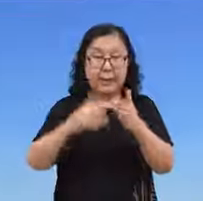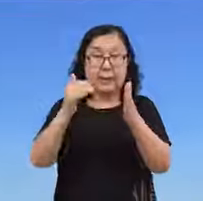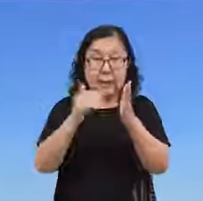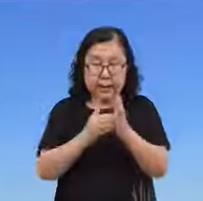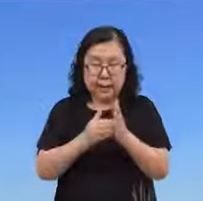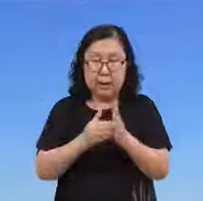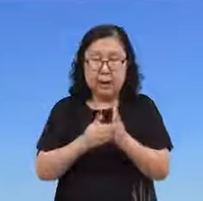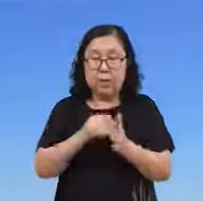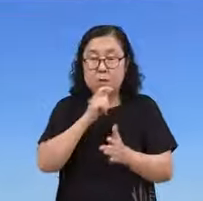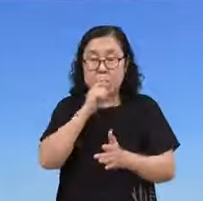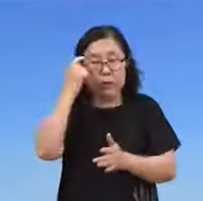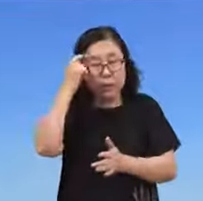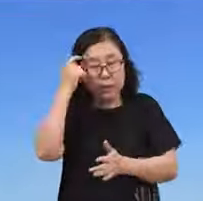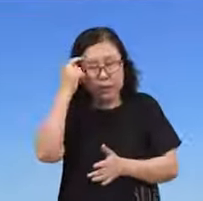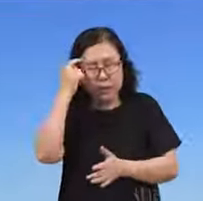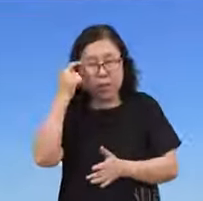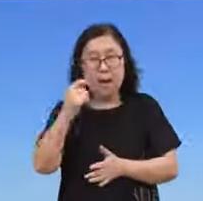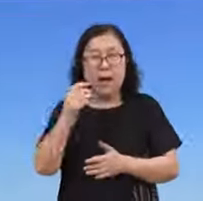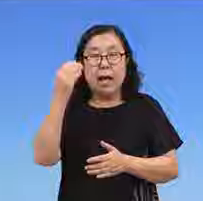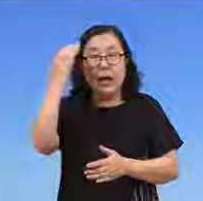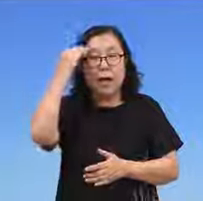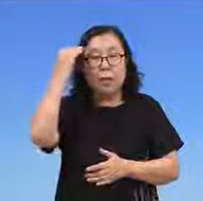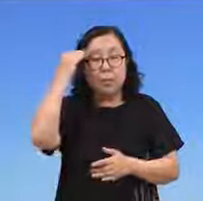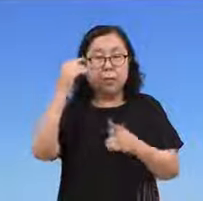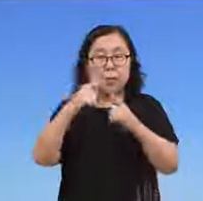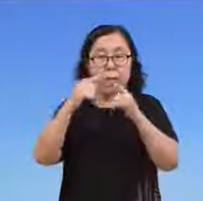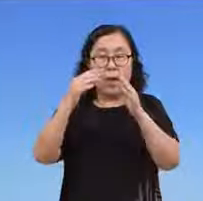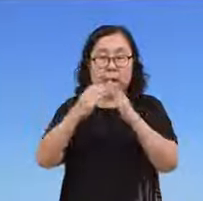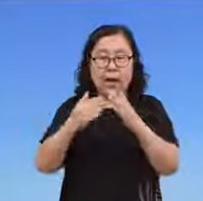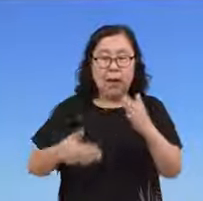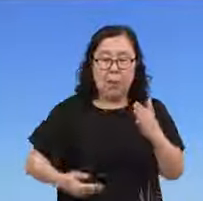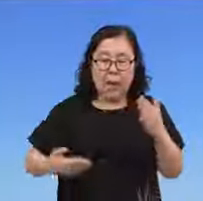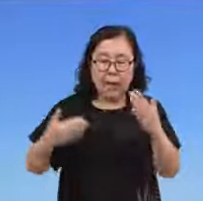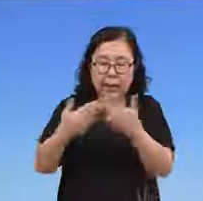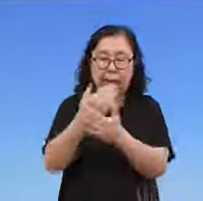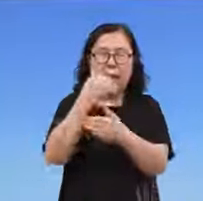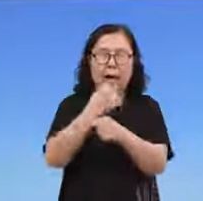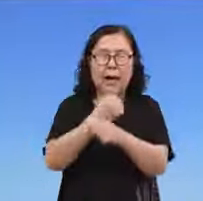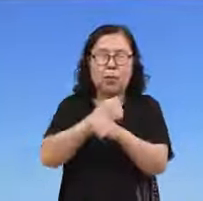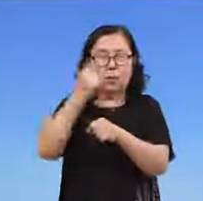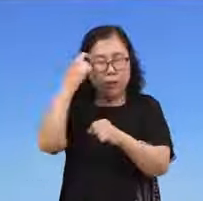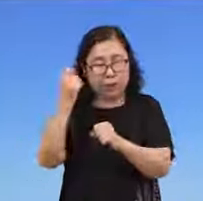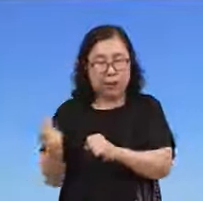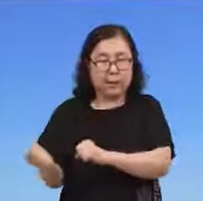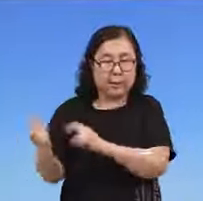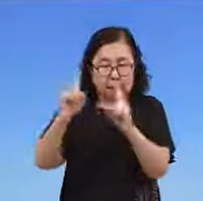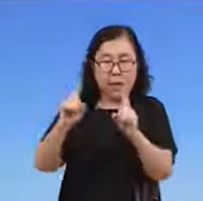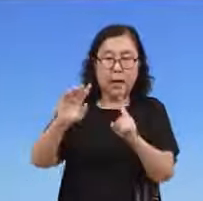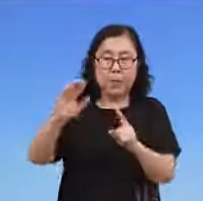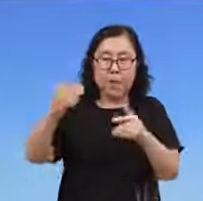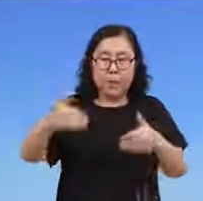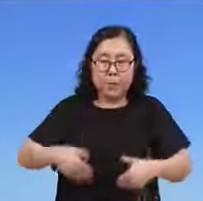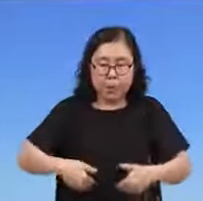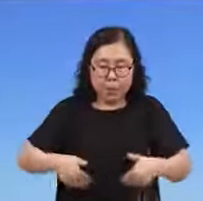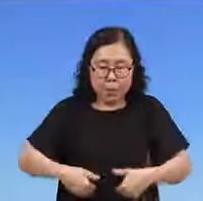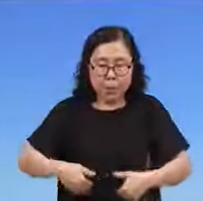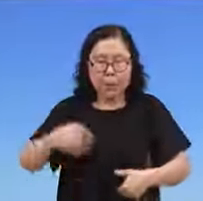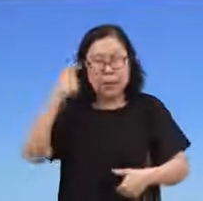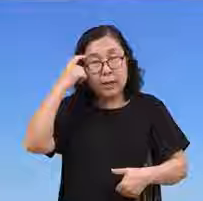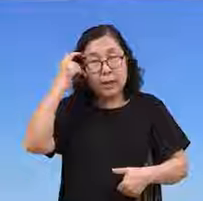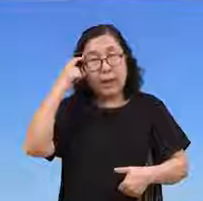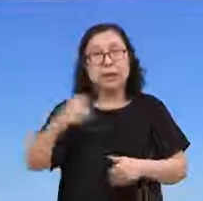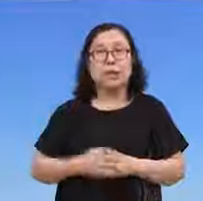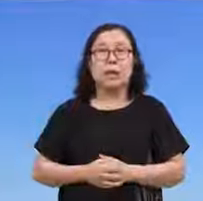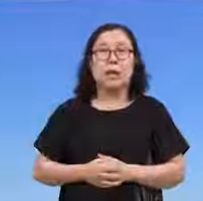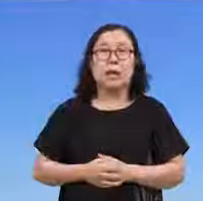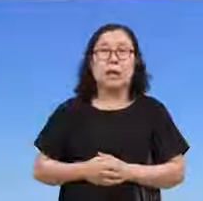한국교회가 회개하면서 정말 정신 차려야 되는 포인트 하나를 발견을 했습니다. 여러분, 지금 우리 시대의 가장 큰 문제점 중에